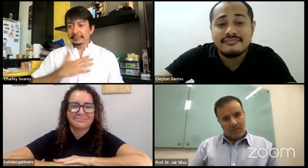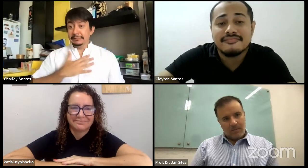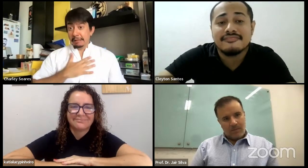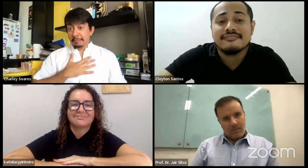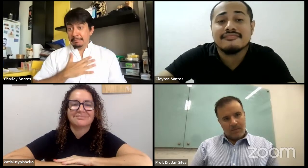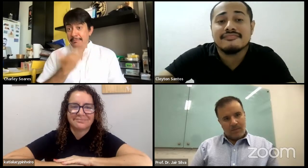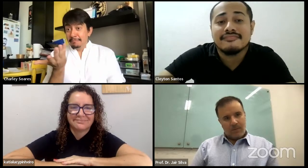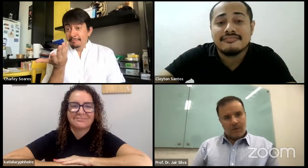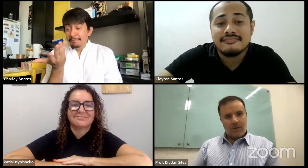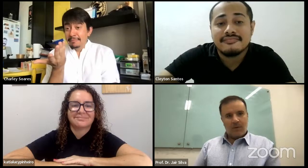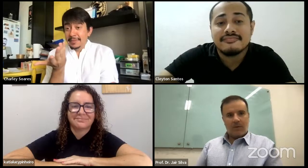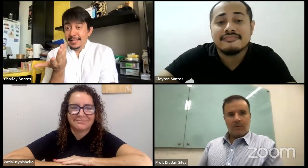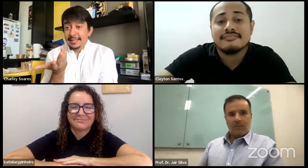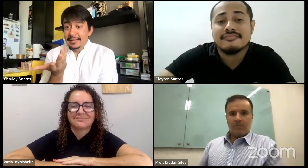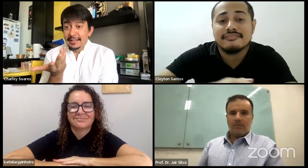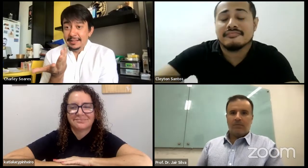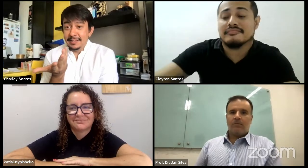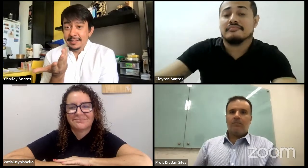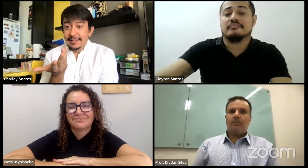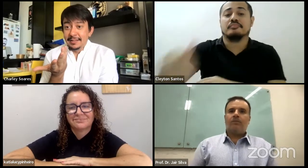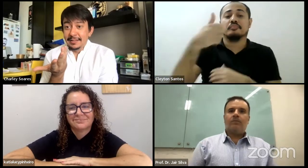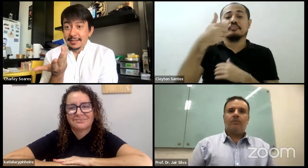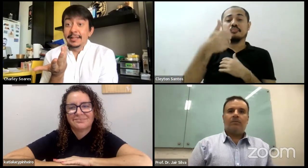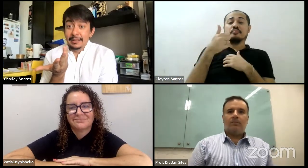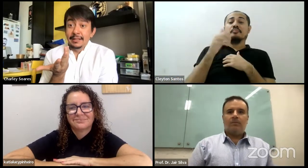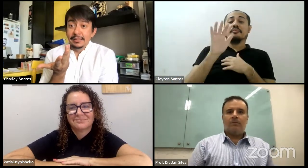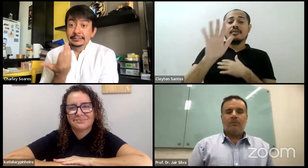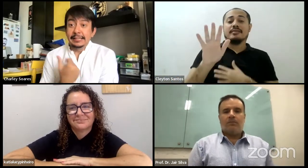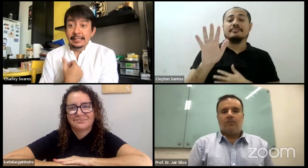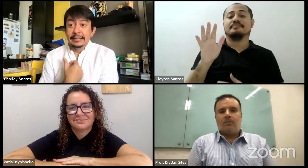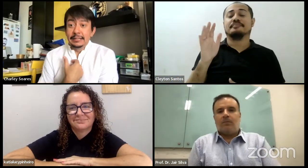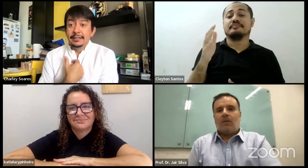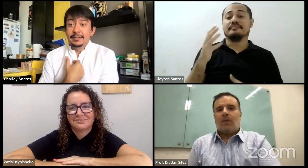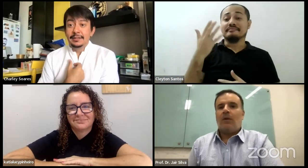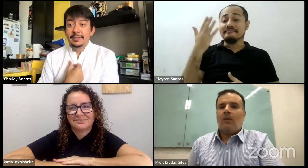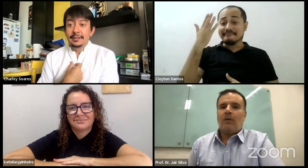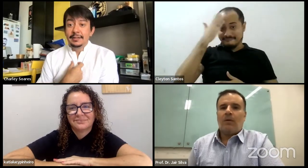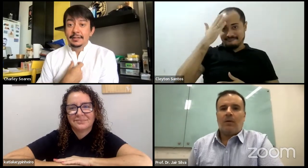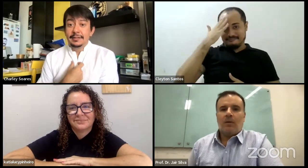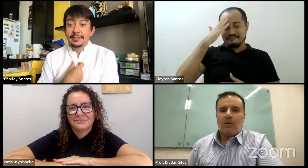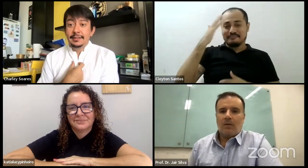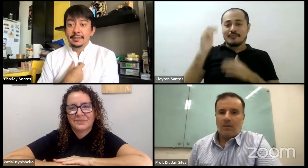idade, né? Você poderia explicar para mim por que que tem a mesma relação?